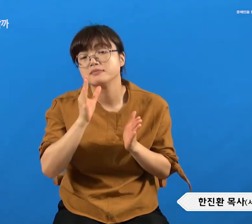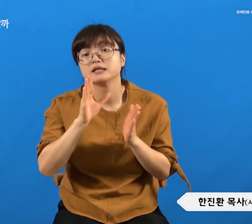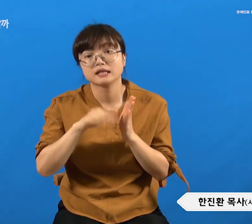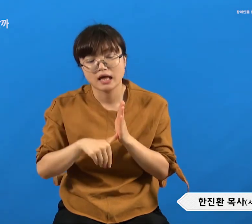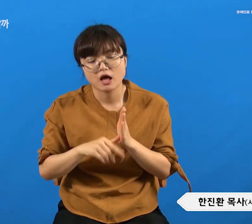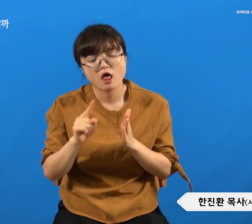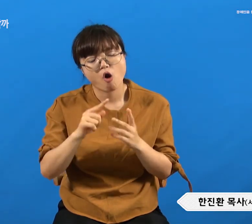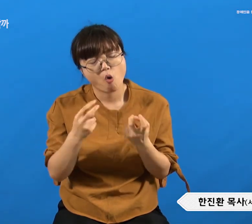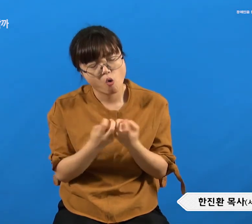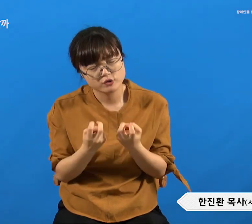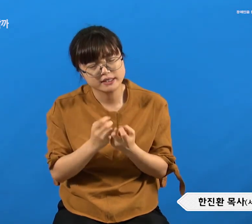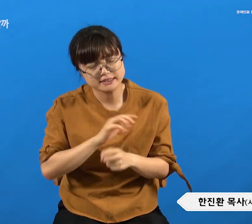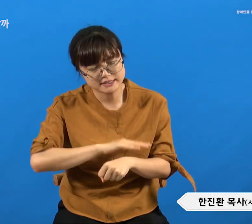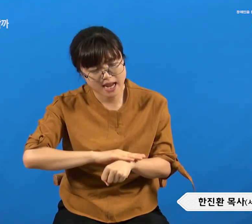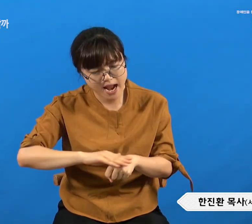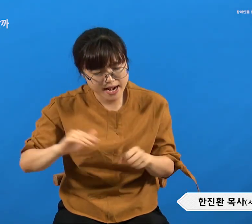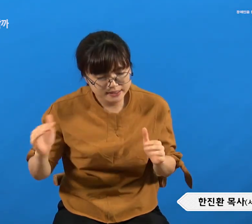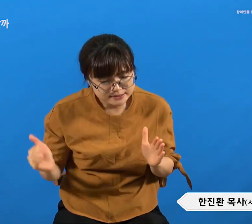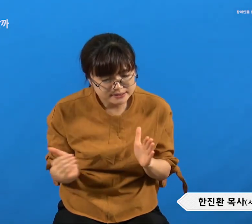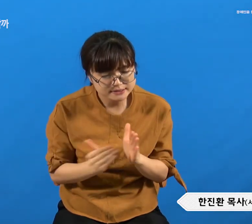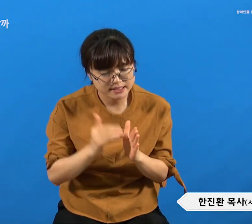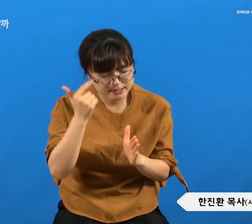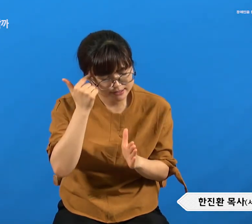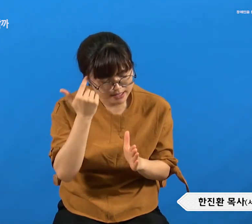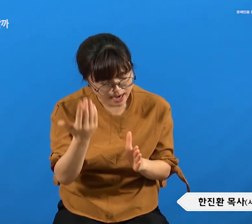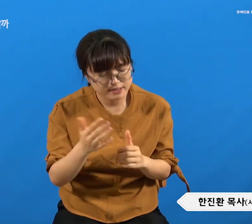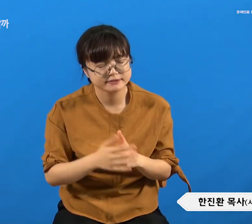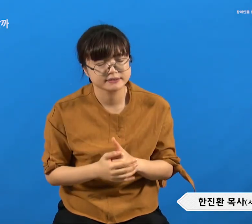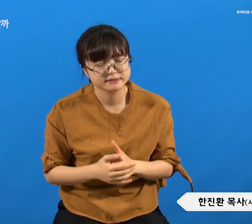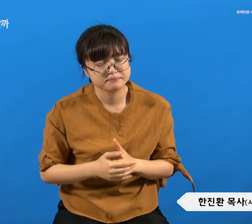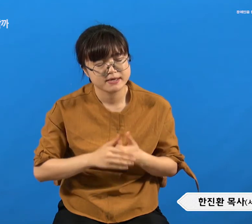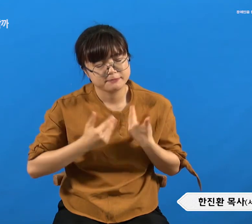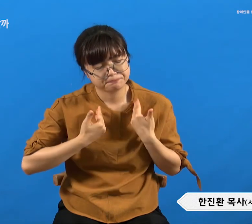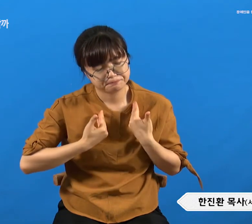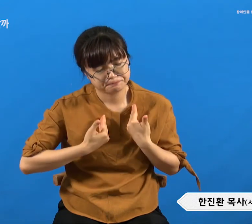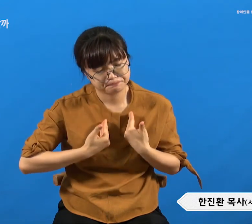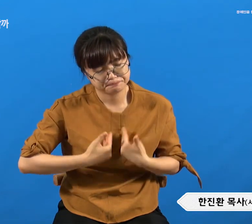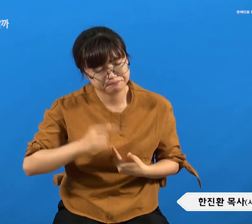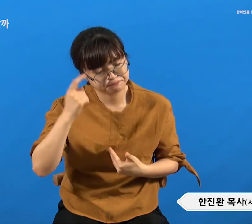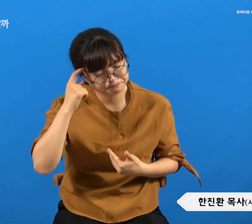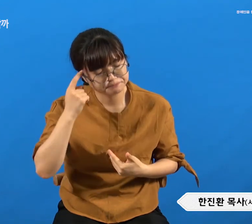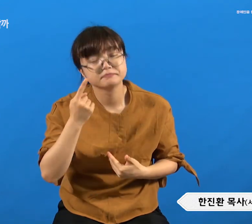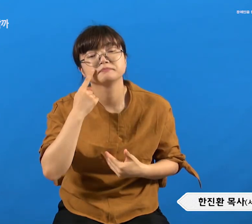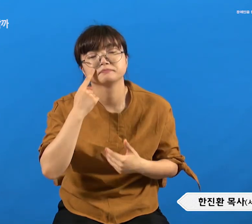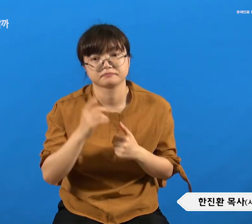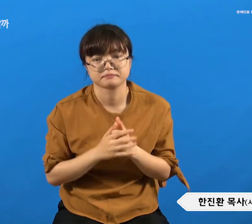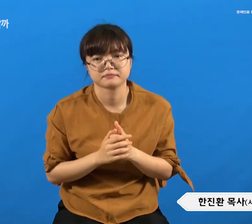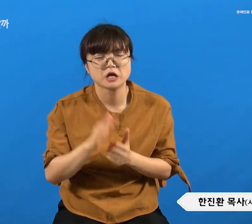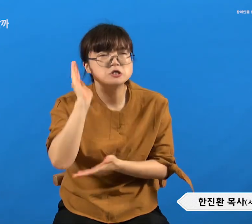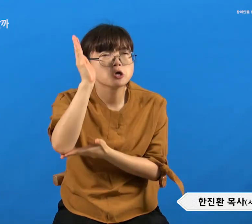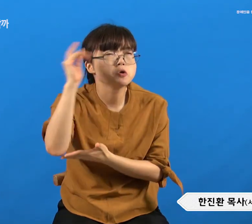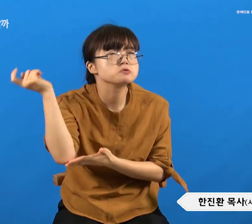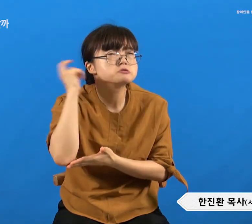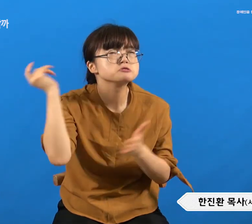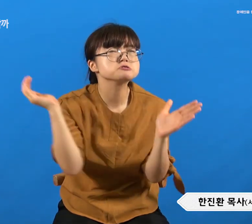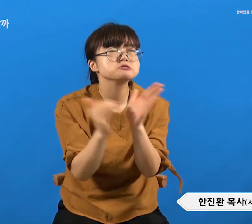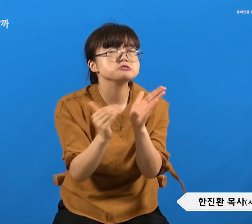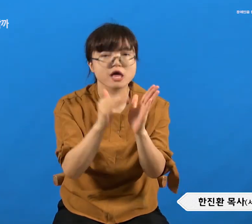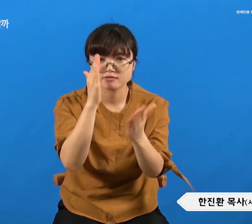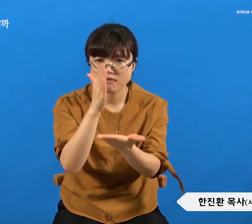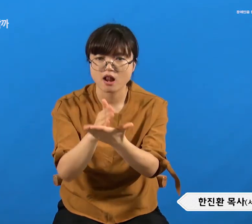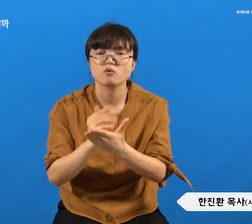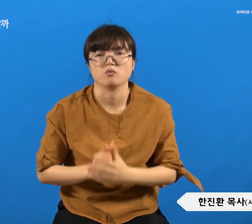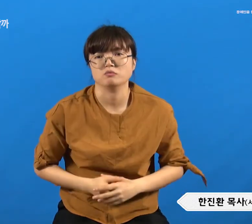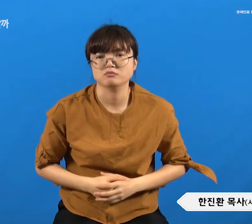후반전을 내가 어떻게 잘 마무리할 수 있을 것인가 한번 깊이 생각을 해보십시오. 설교 한번 들은 것으로 끝나지